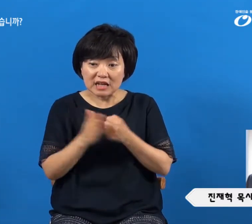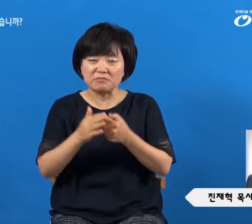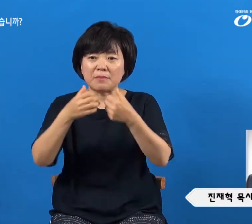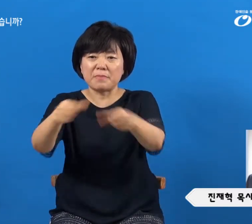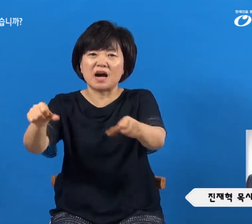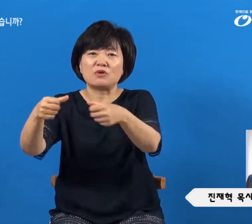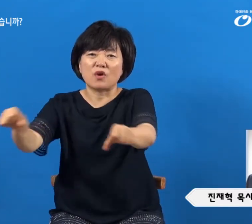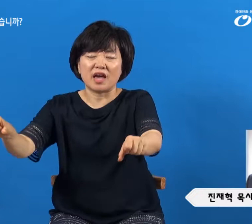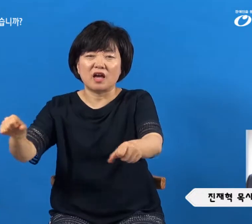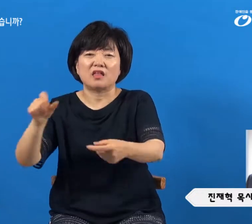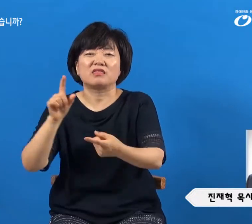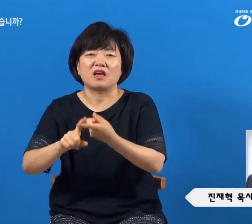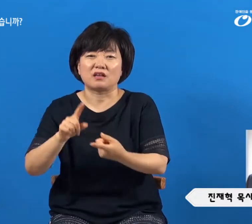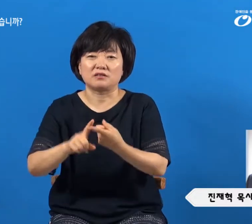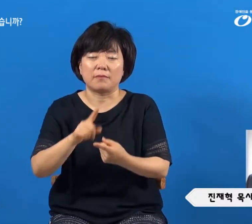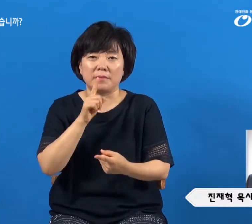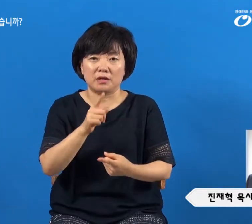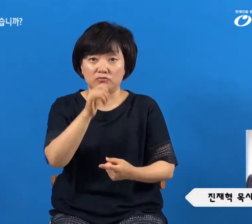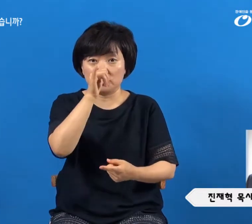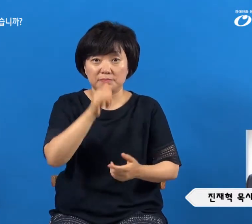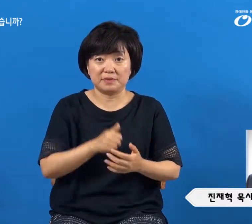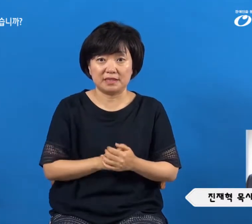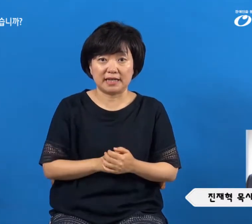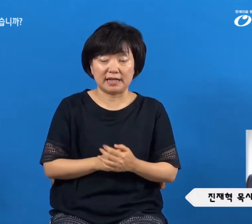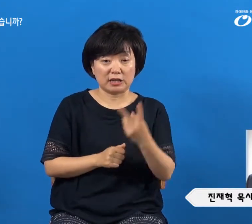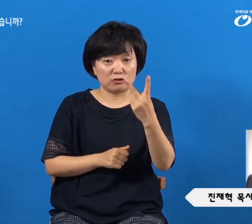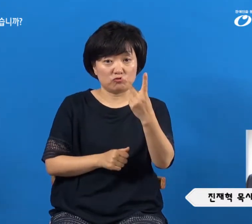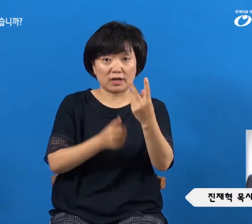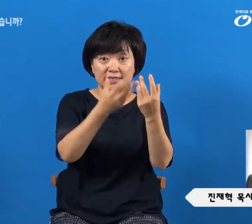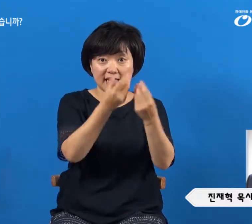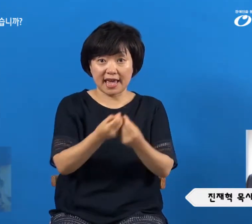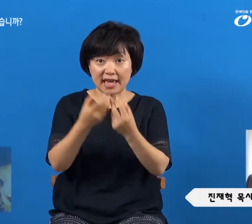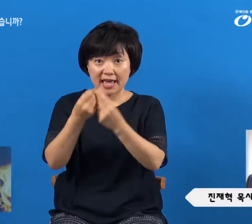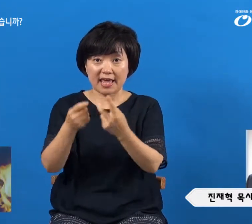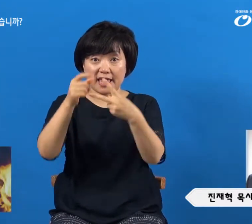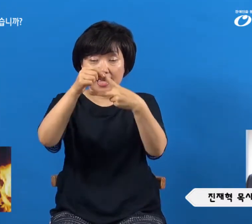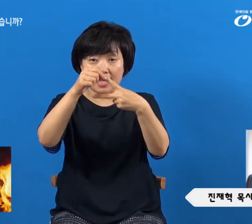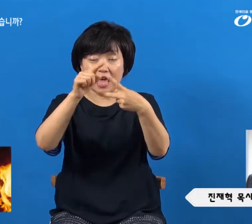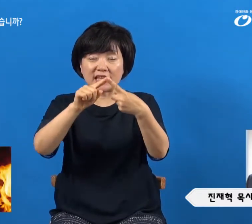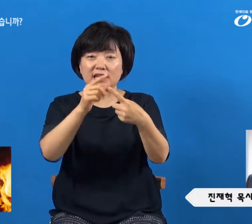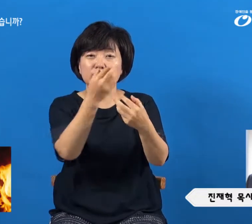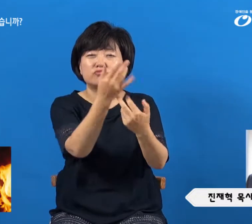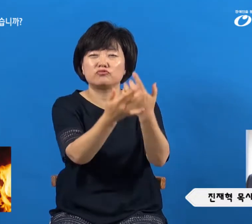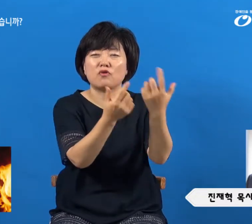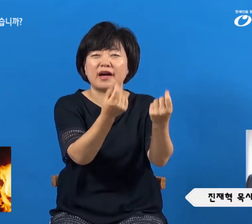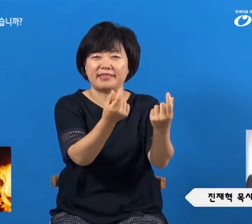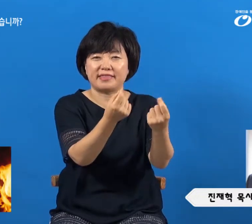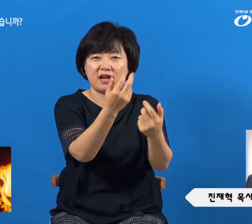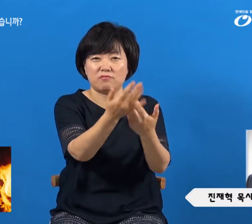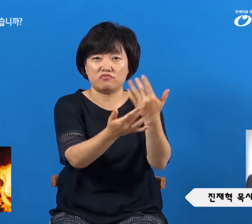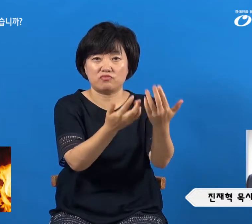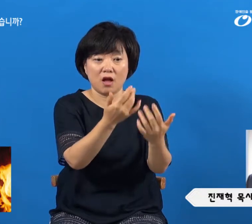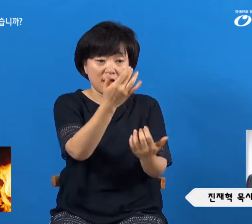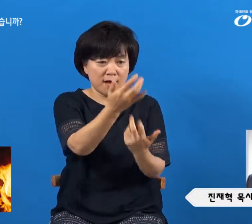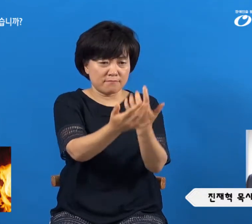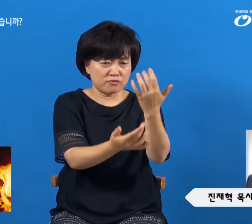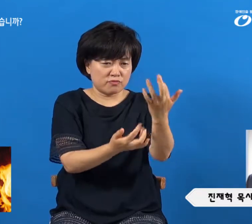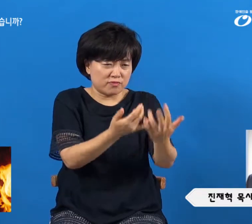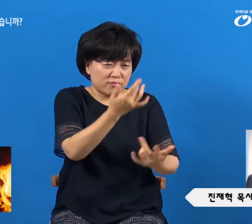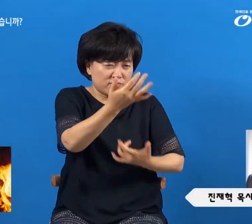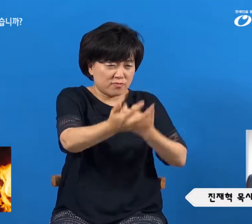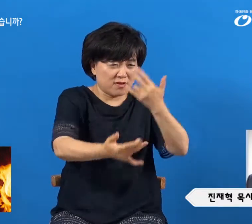대해서 말씀하십니다. 두 가지 예를 들으시는데요. 첫 번째는 불의 예를 듭니다. 불이